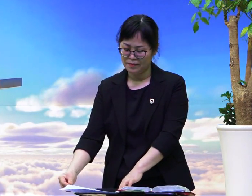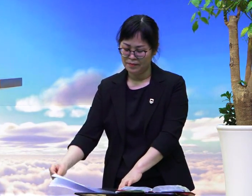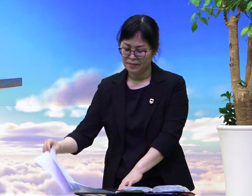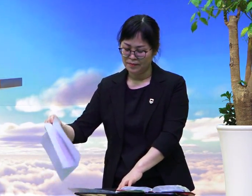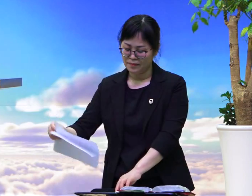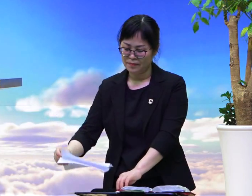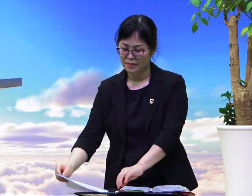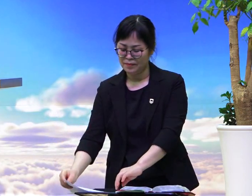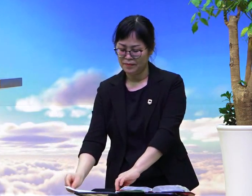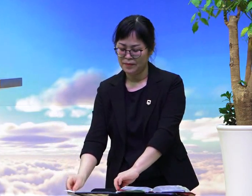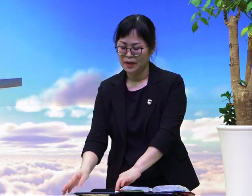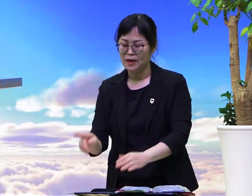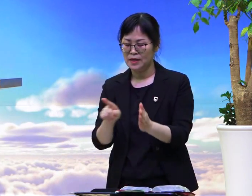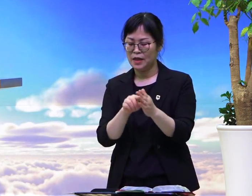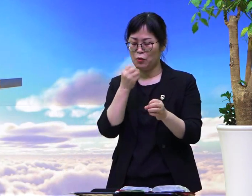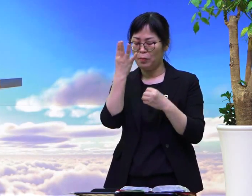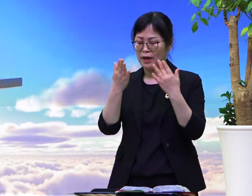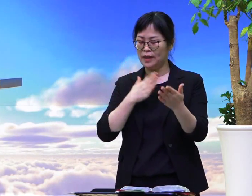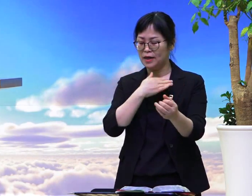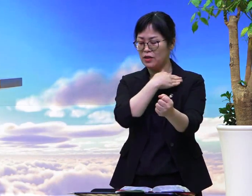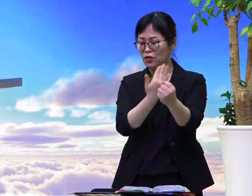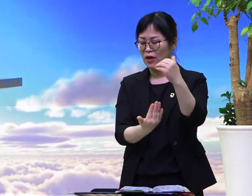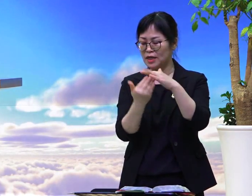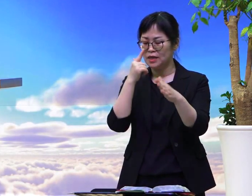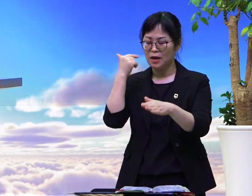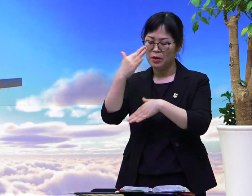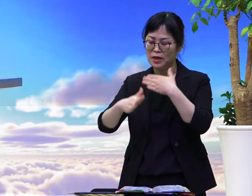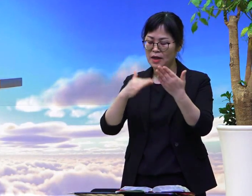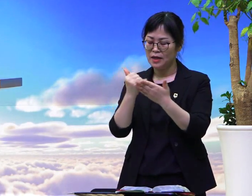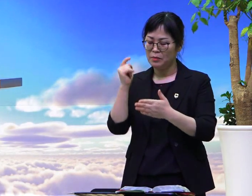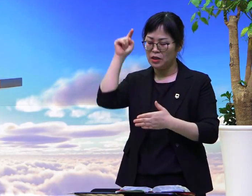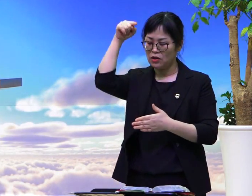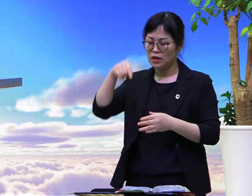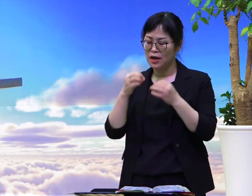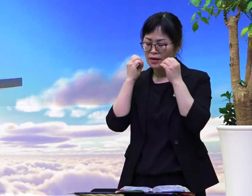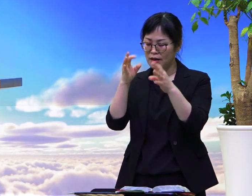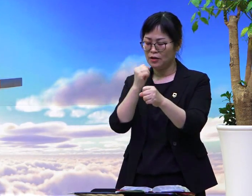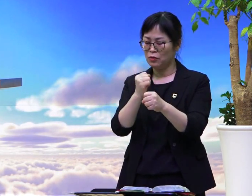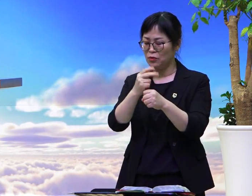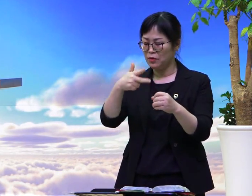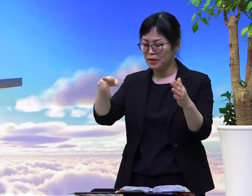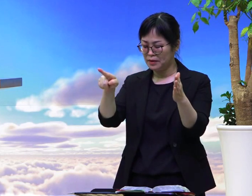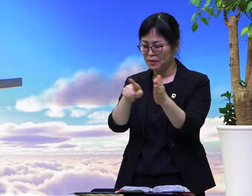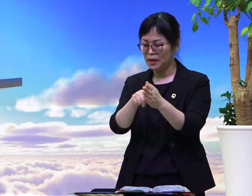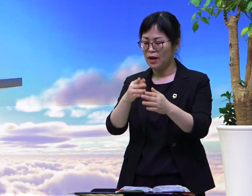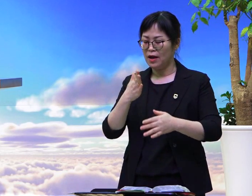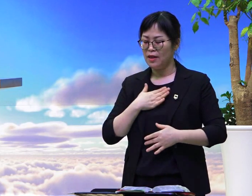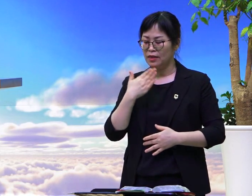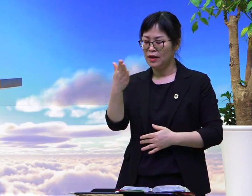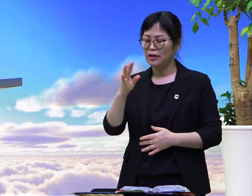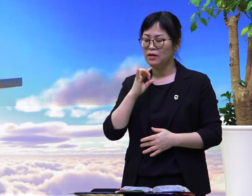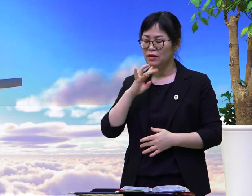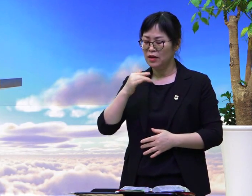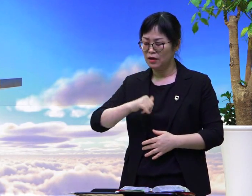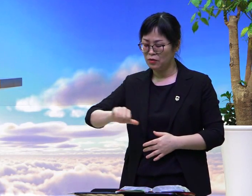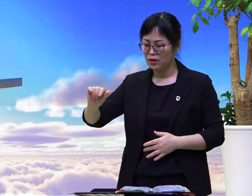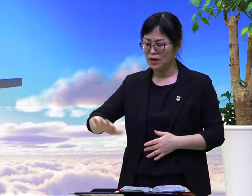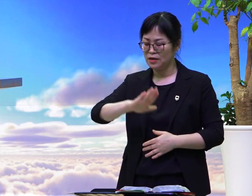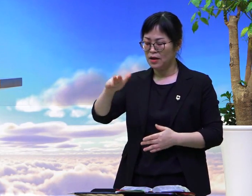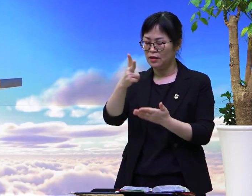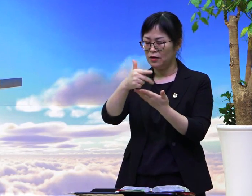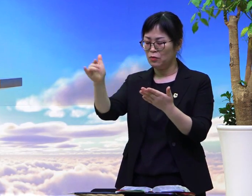신앙 고백하시겠습니다. 나는 전능하신 아버지 하나님 천지의 창조주를 믿습니다. 나는